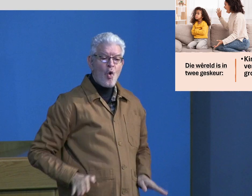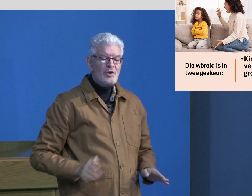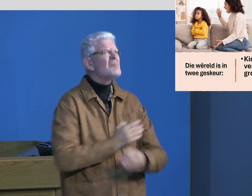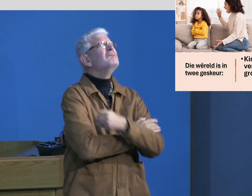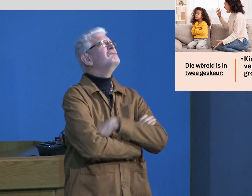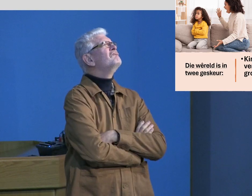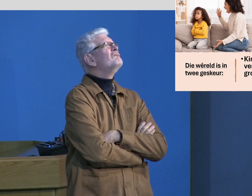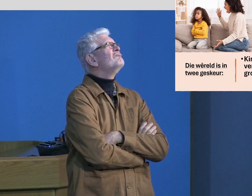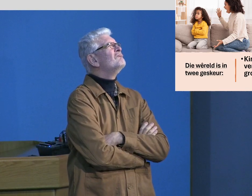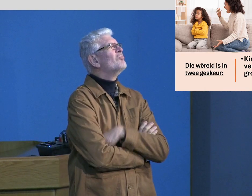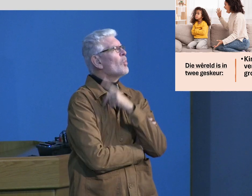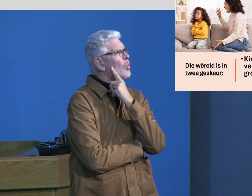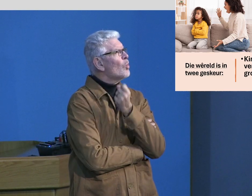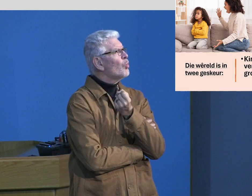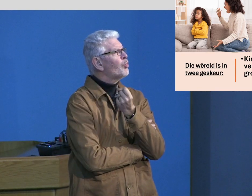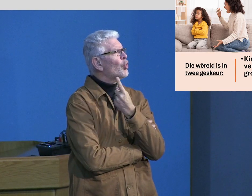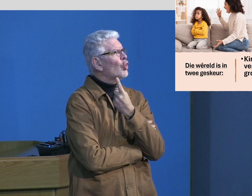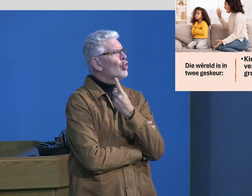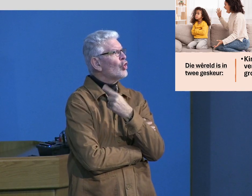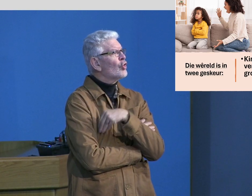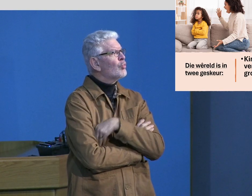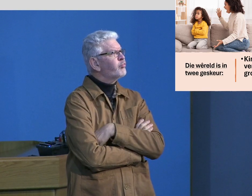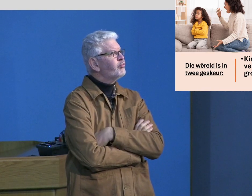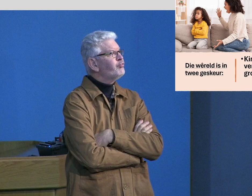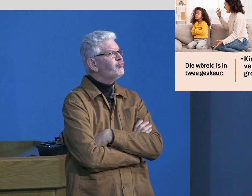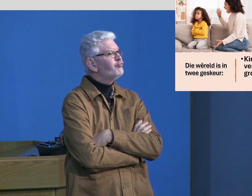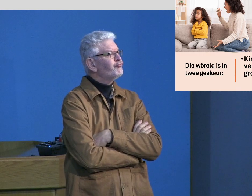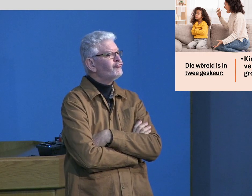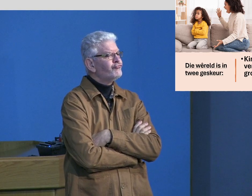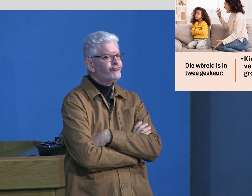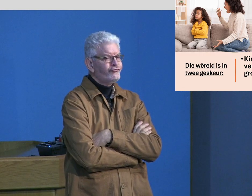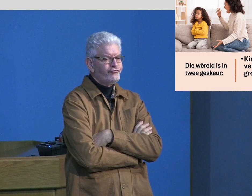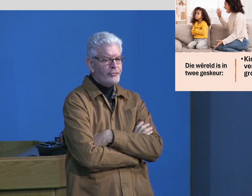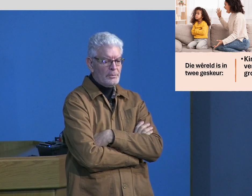Ma moet die raaswerk doen en die dogter ignoreer die ma.